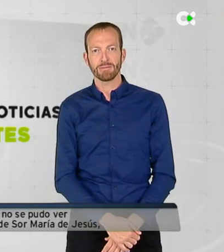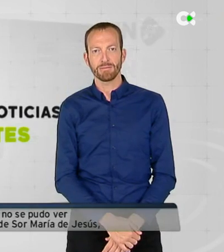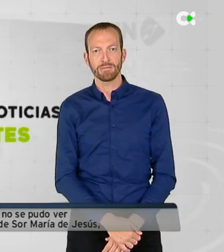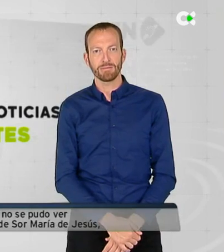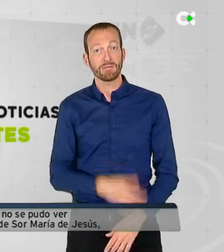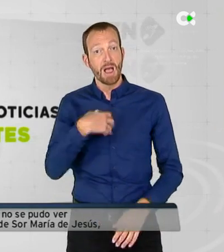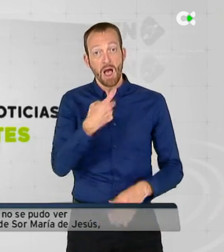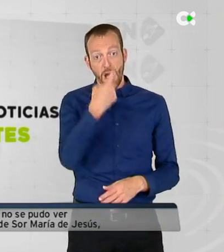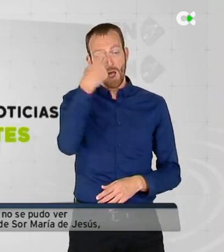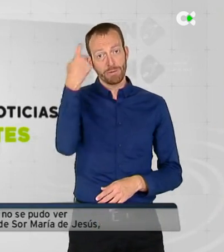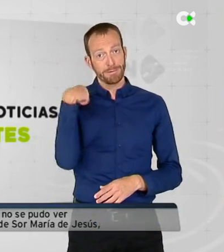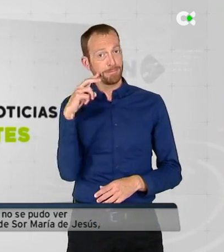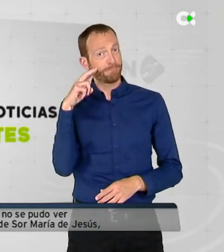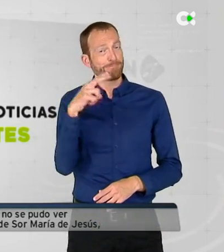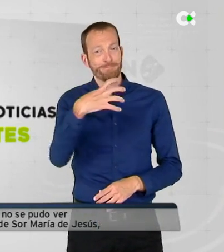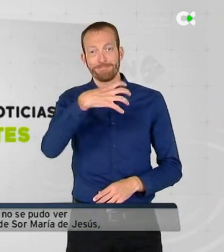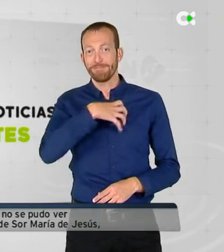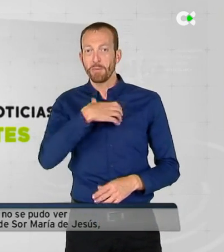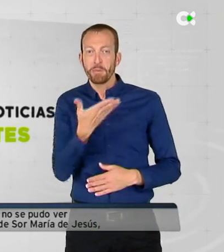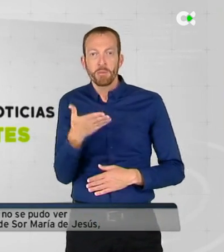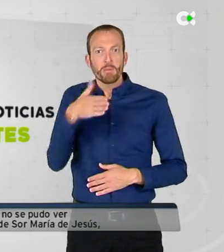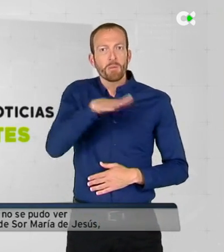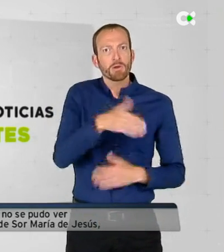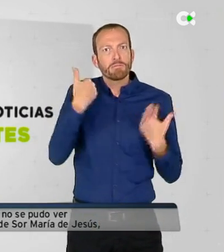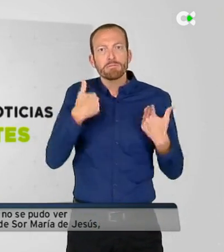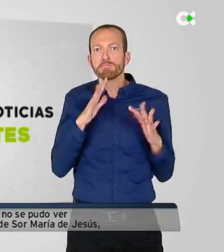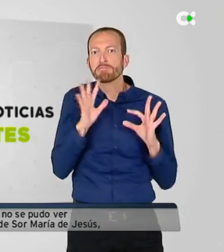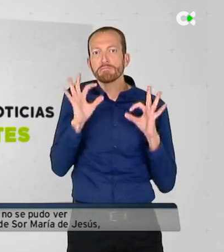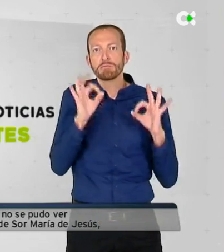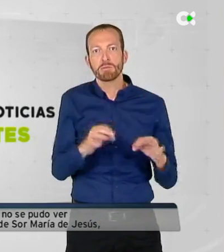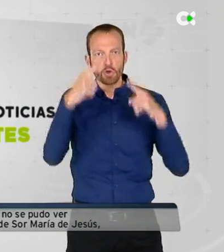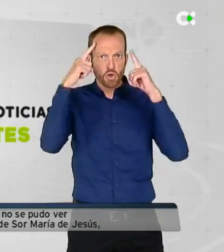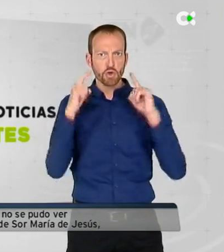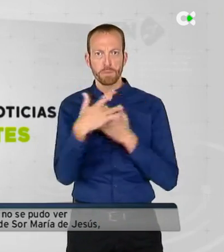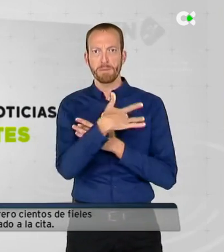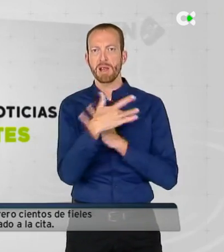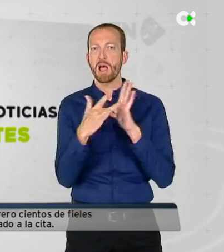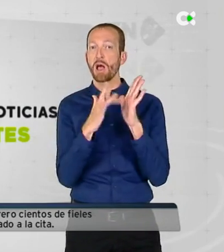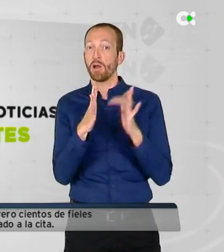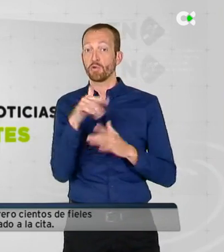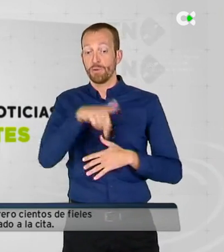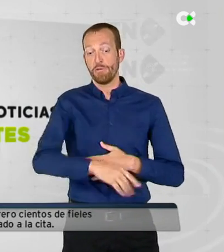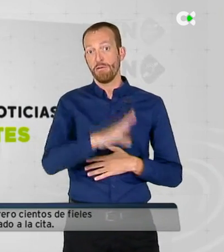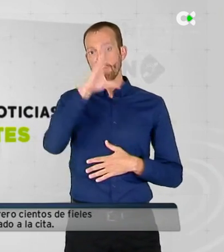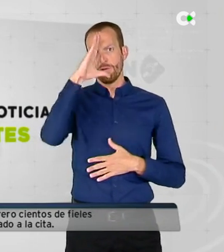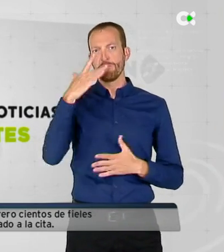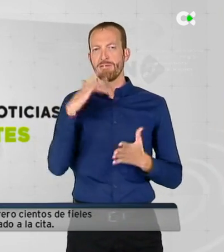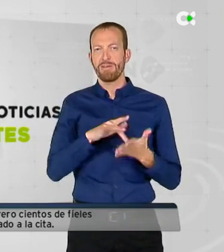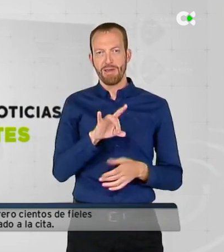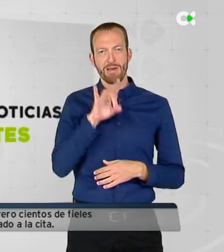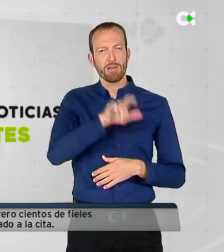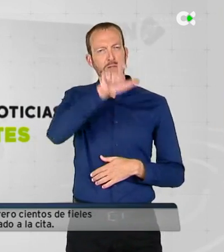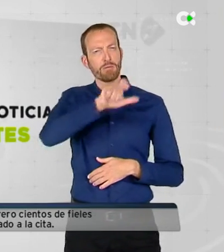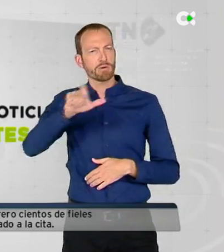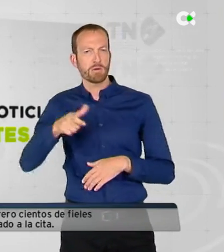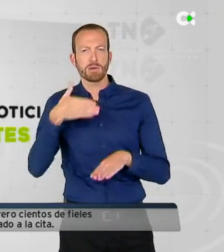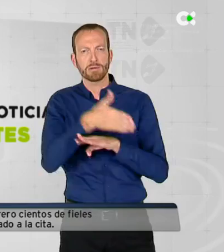El pasado año no se pudo ver el cuerpo incorrupto de Sor María de Jesús, pero este 15 de febrero cientos de